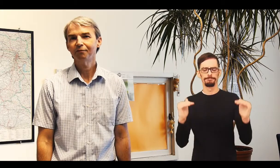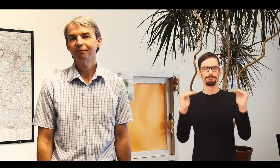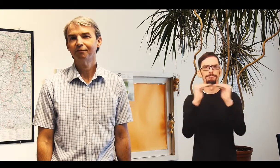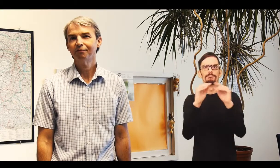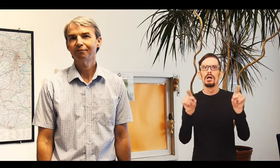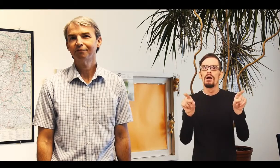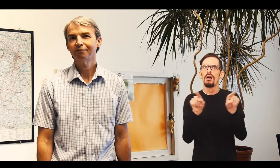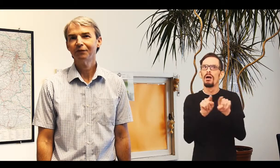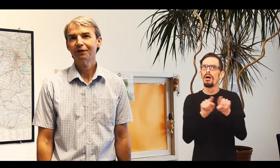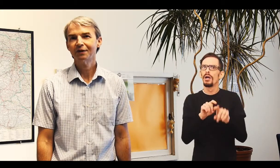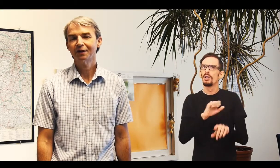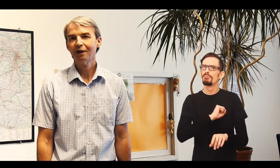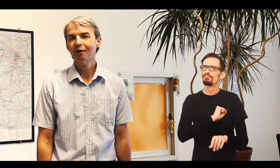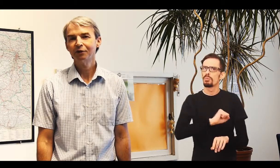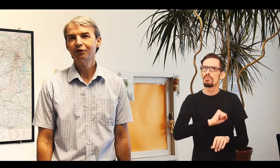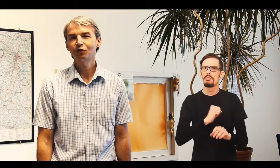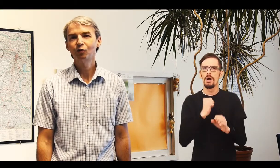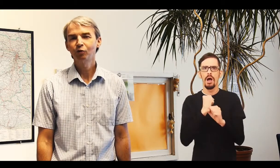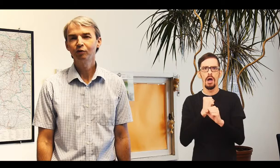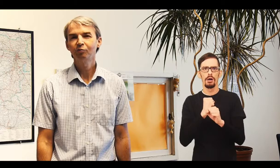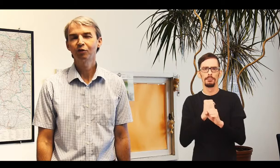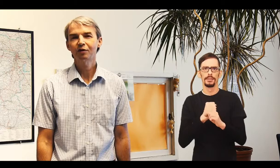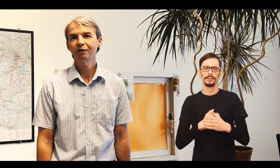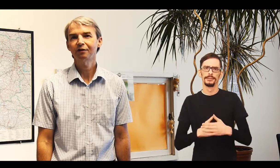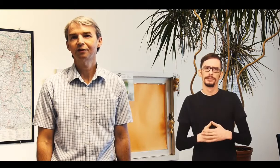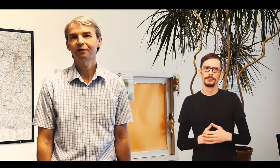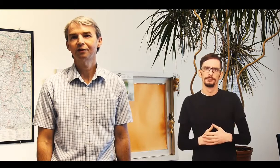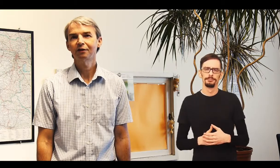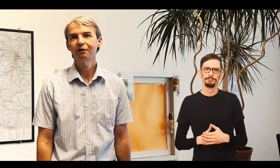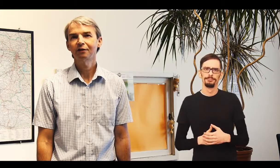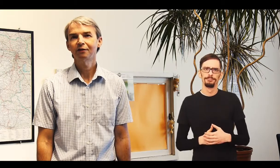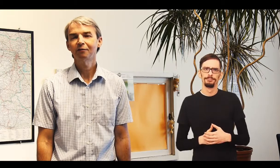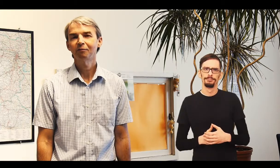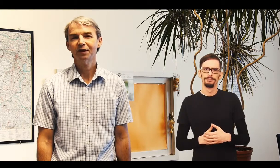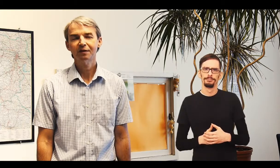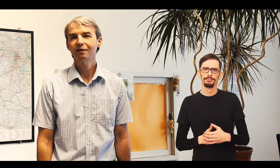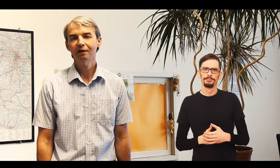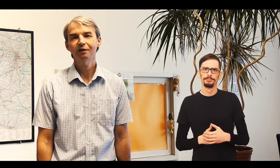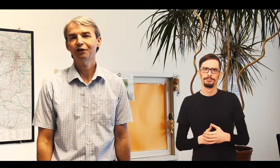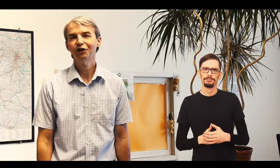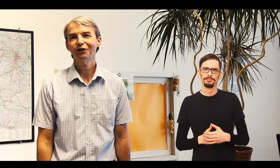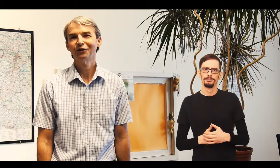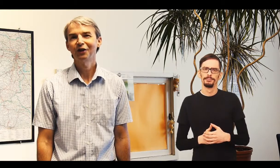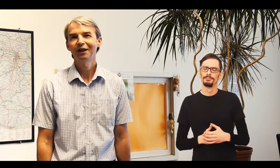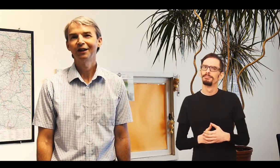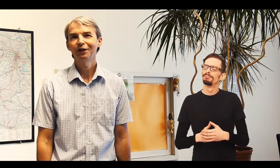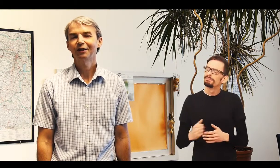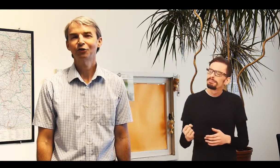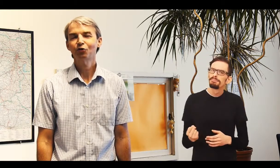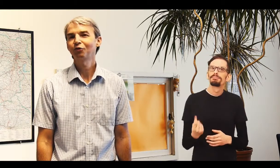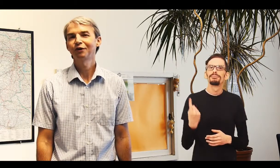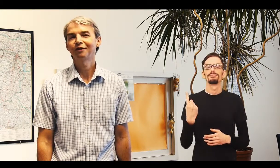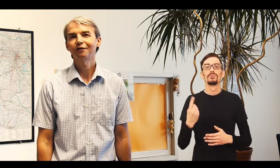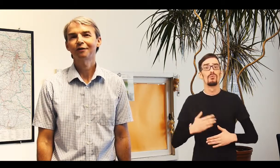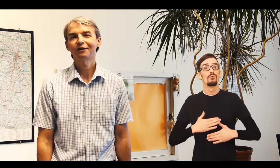seine Arbeit zu 100 Prozent bestens erledigen kann. Genauso in der